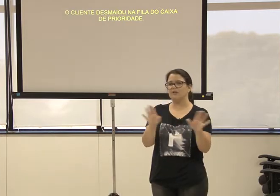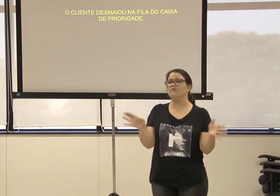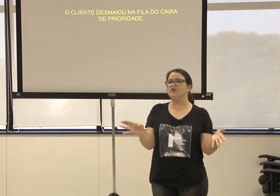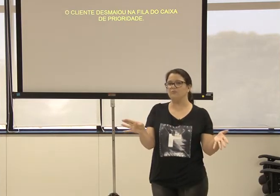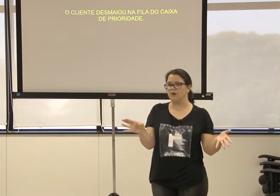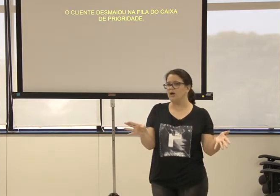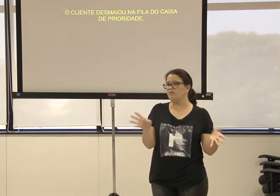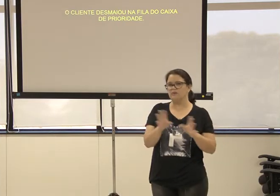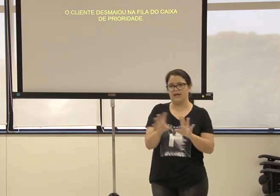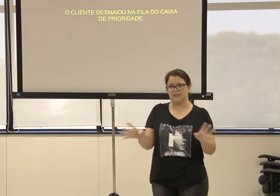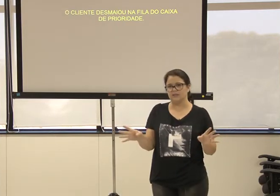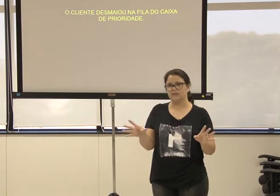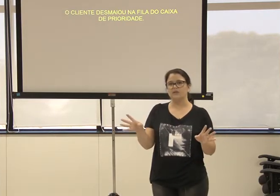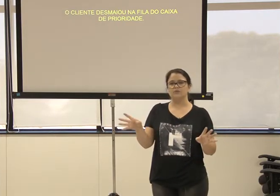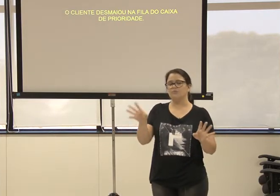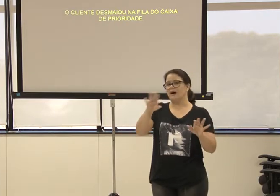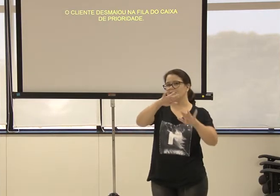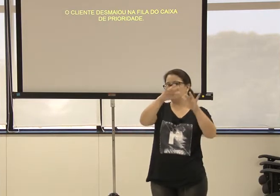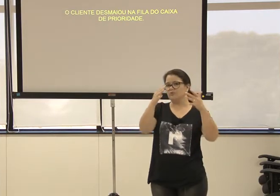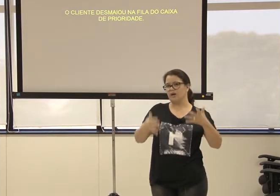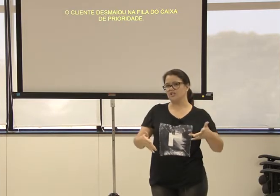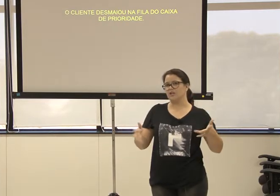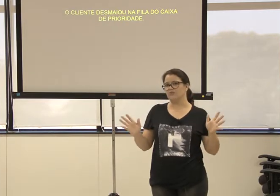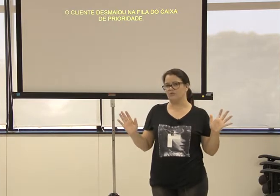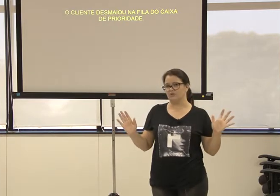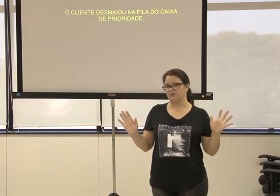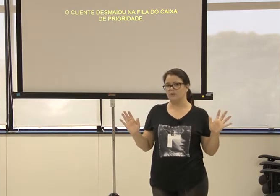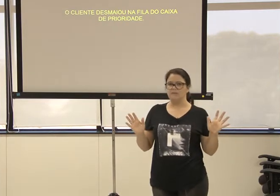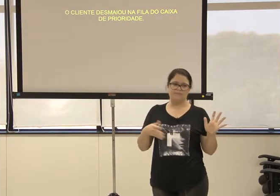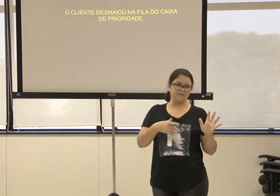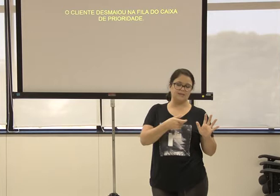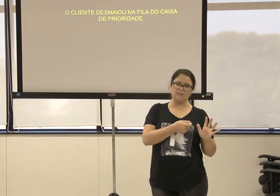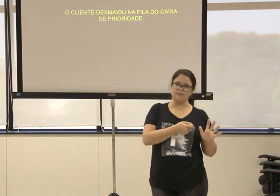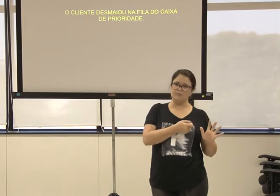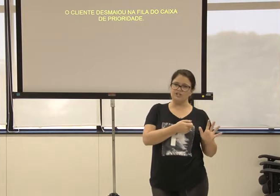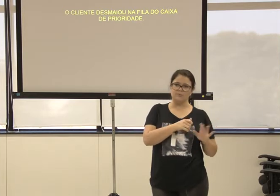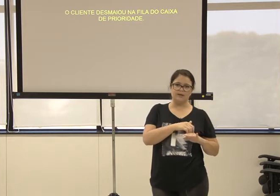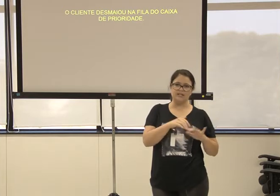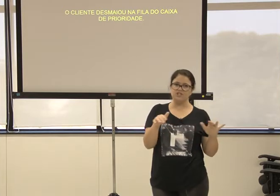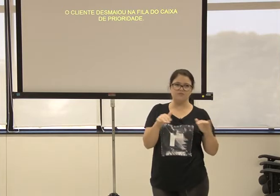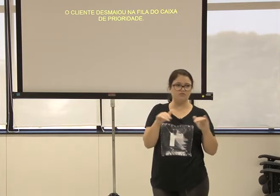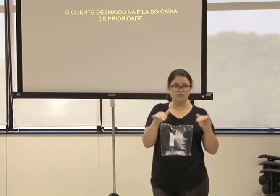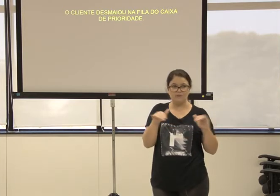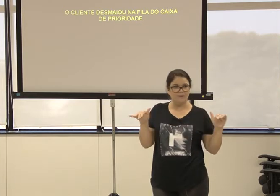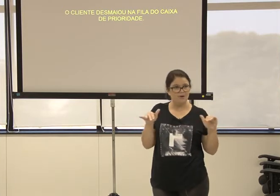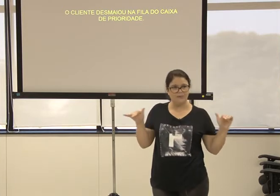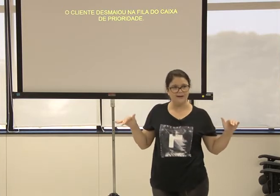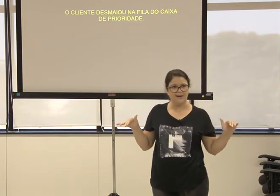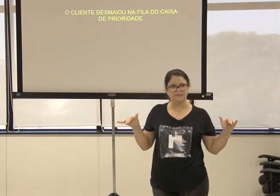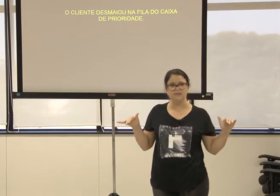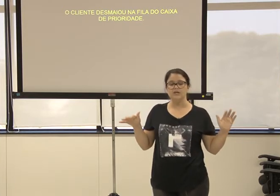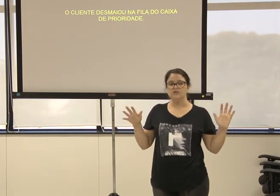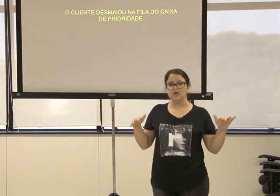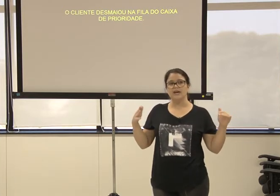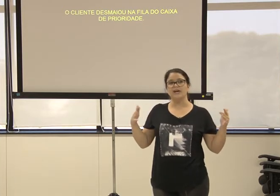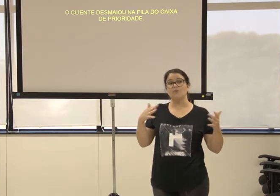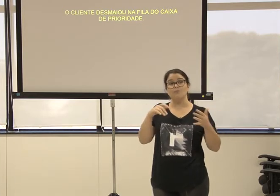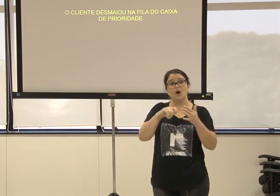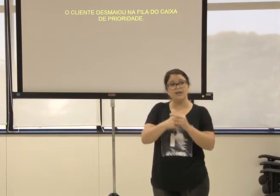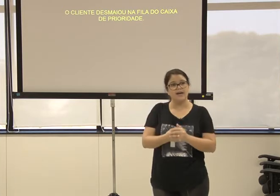vou no banco, nada. No máximo no caixa eletrônico. Mas depois que eu baixei o aplicativo, eu não vou em banco para nada. Só que aí eu bloqueei a